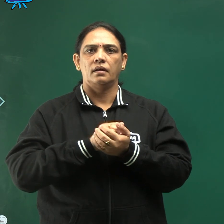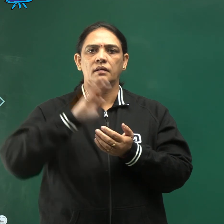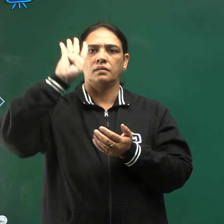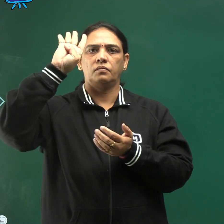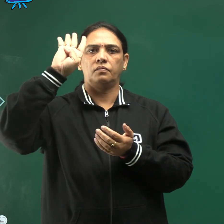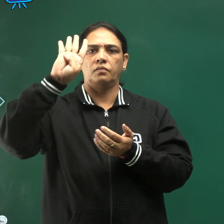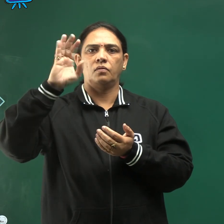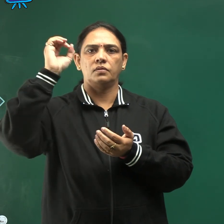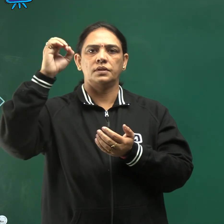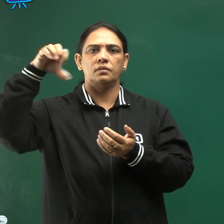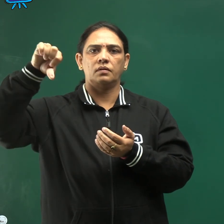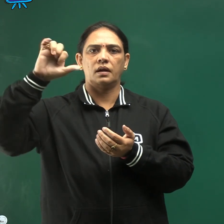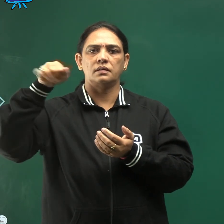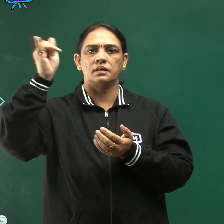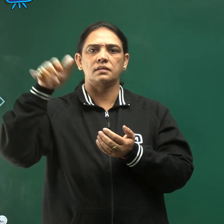4096 का